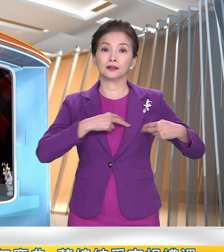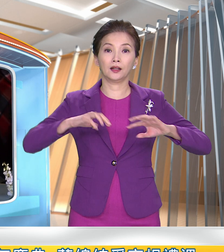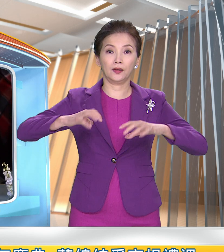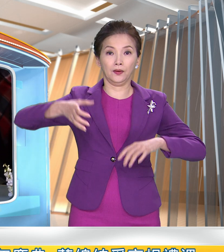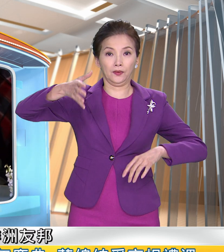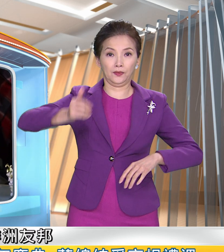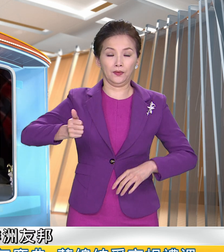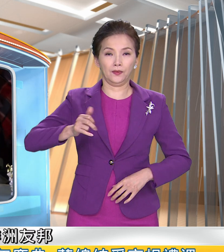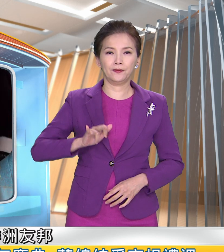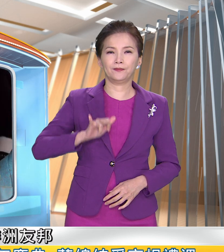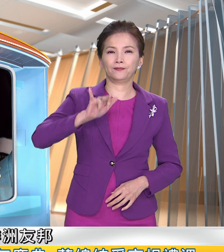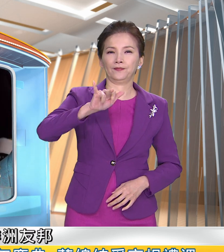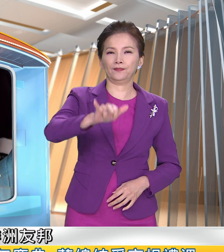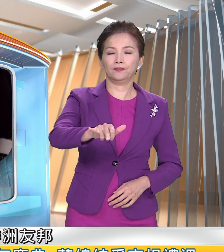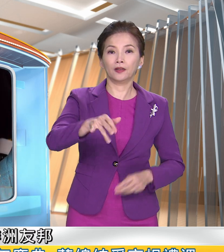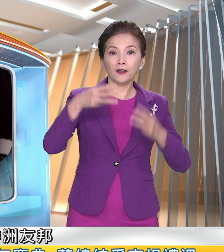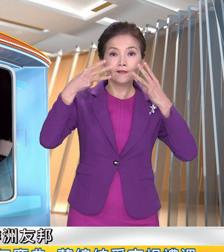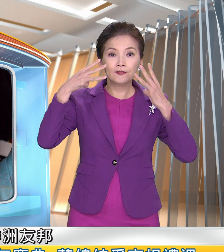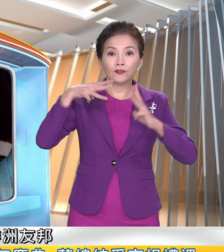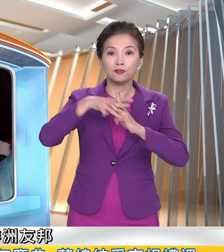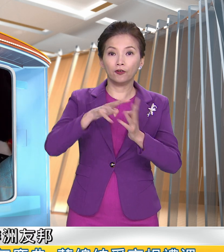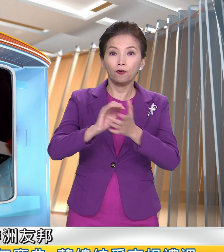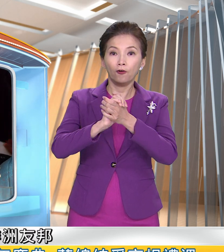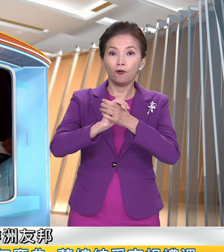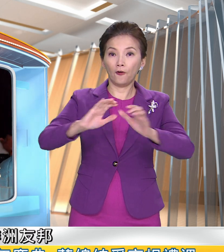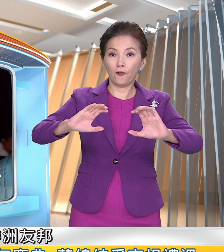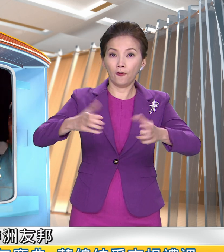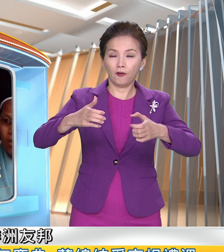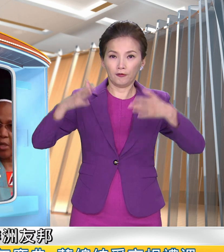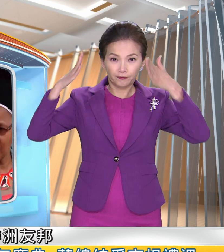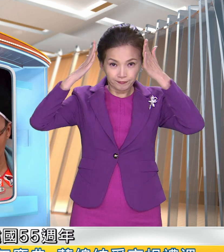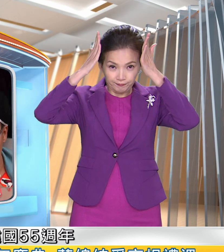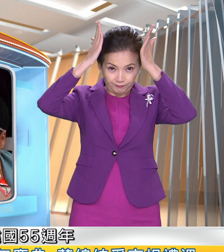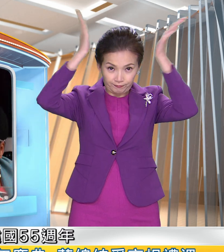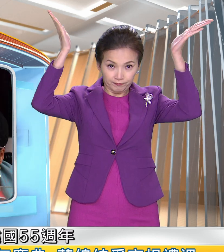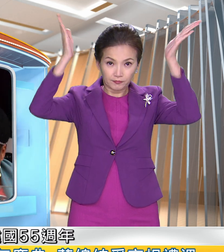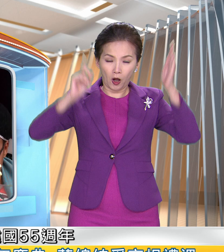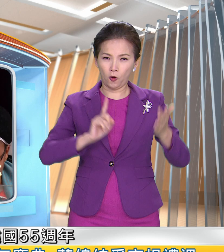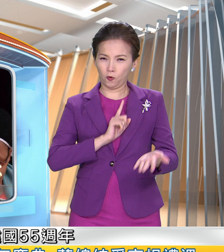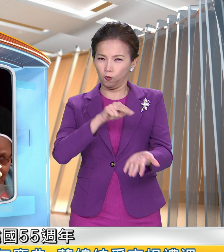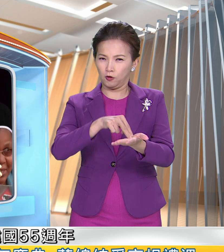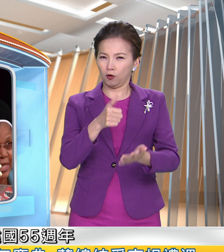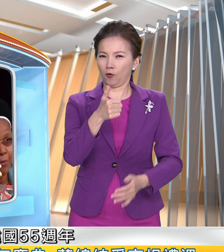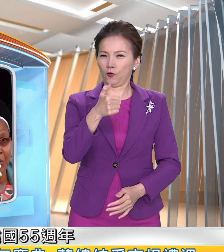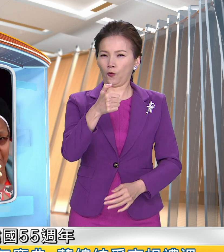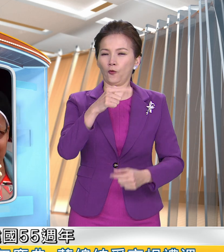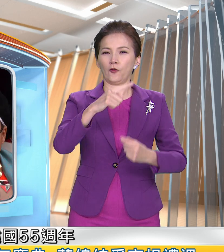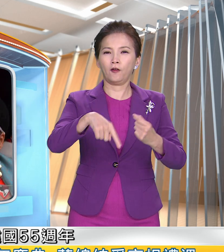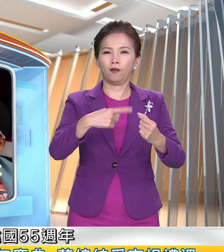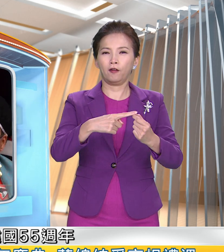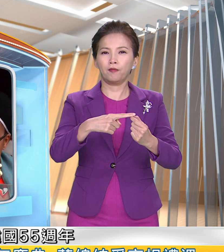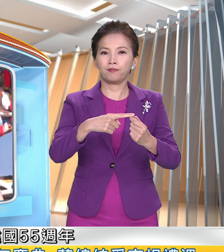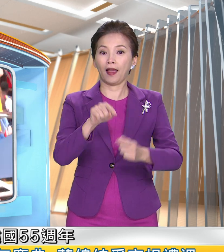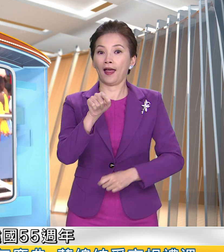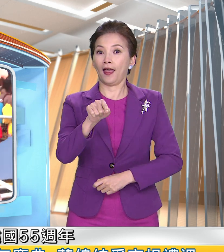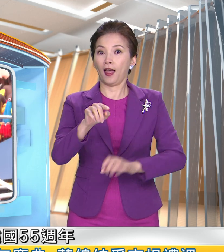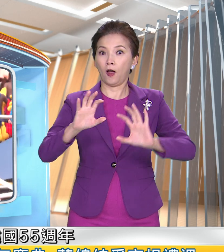总统蔡英文出席非洲友邦史瓦蒂尼的独立建国55周年，还有国